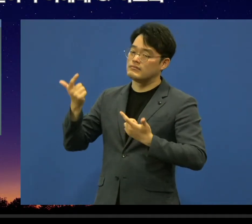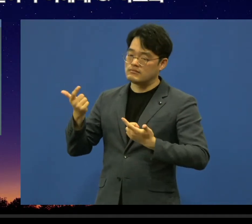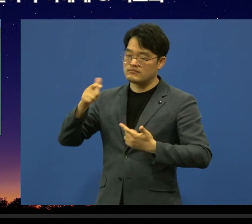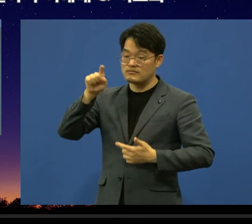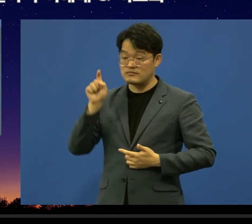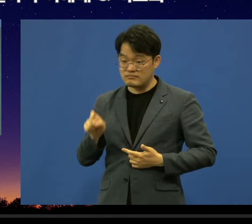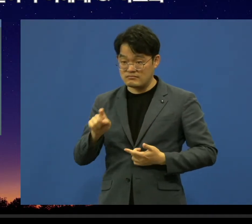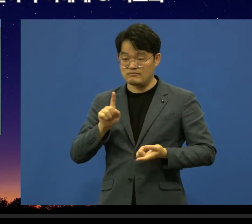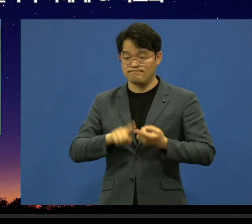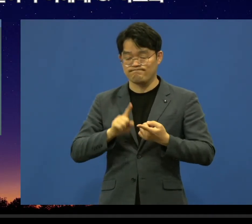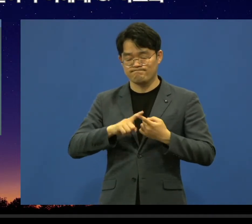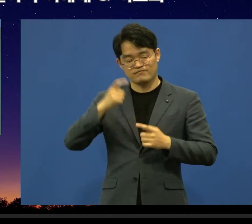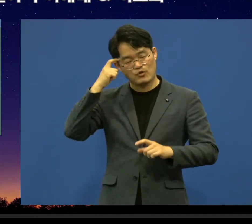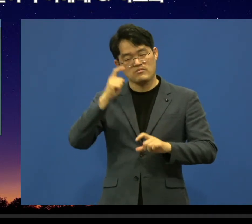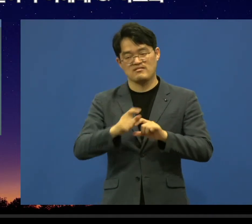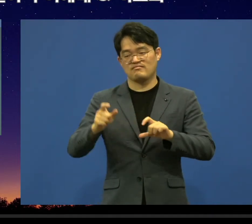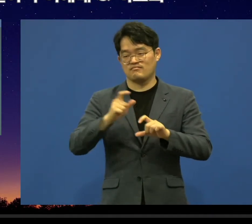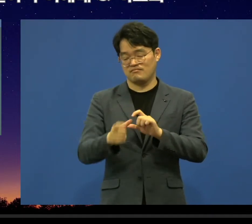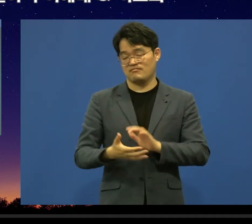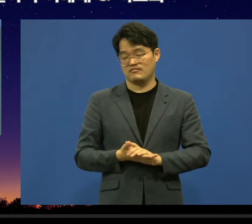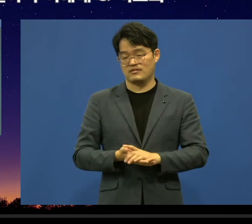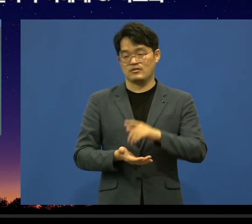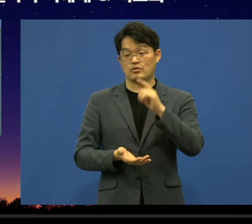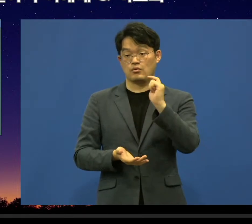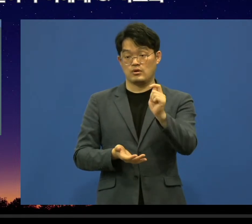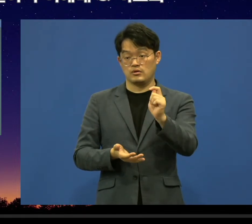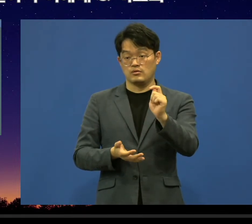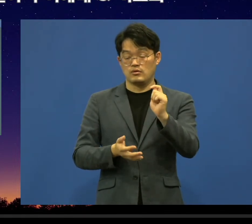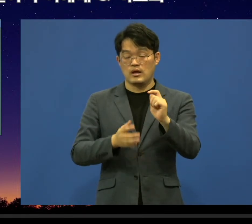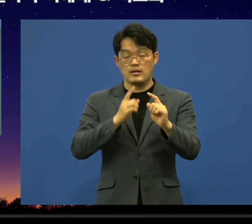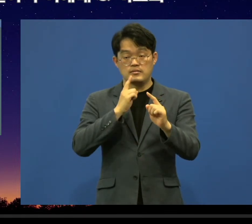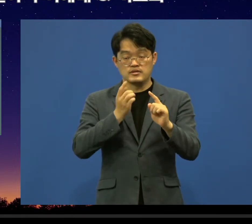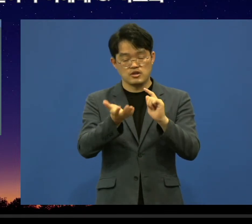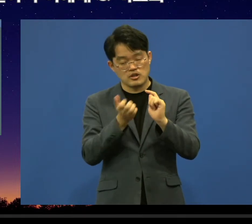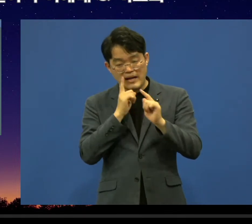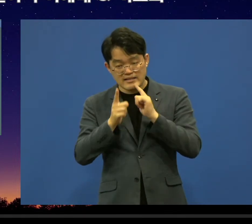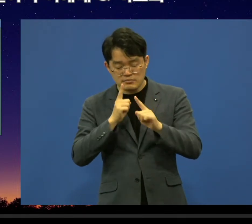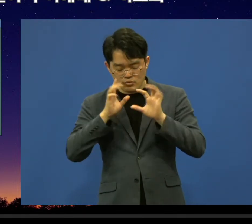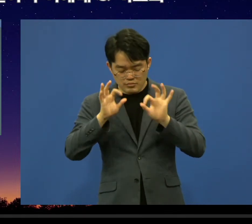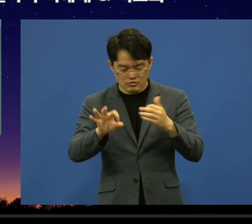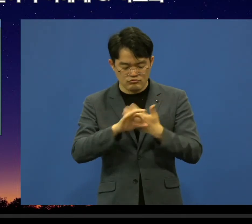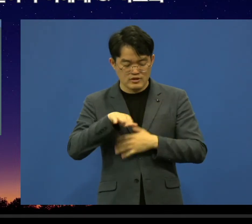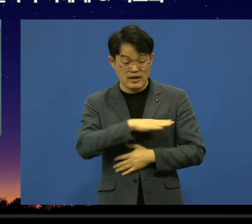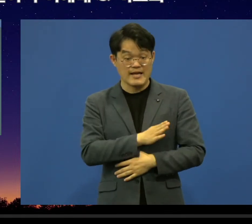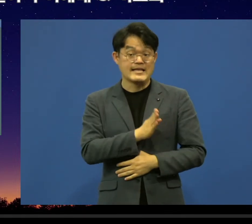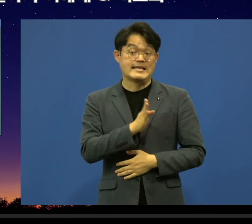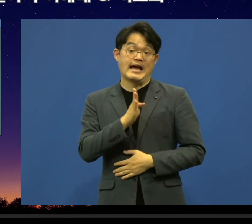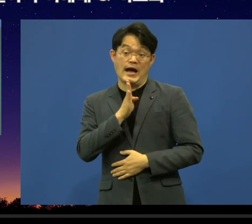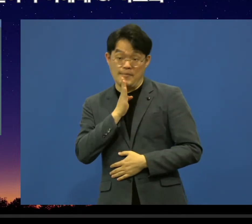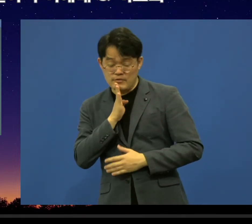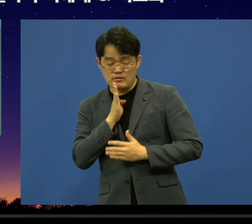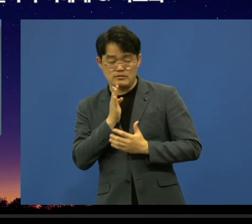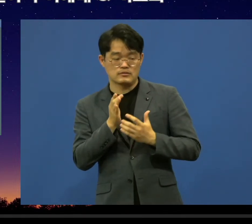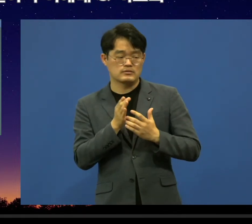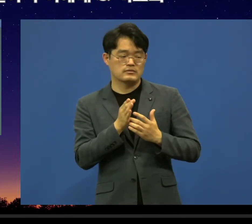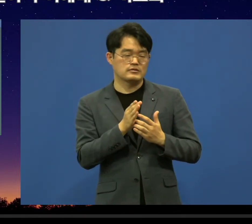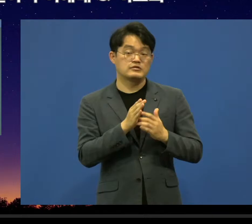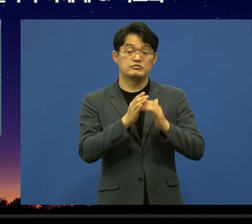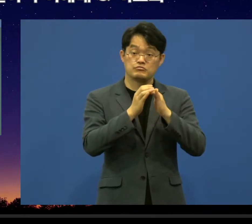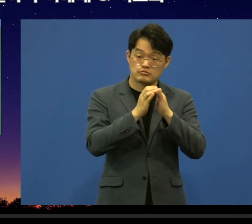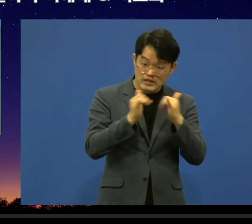6장에도 보면은 우리는 속이는 자 같으나 참되고 무명한 자 같으나 유명한 자요 죽은 자 같으나 보라